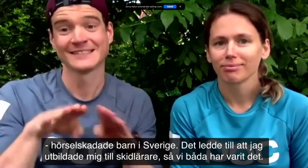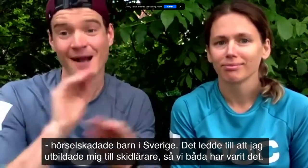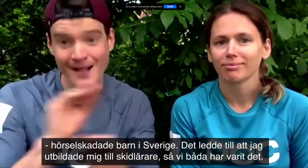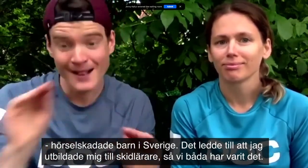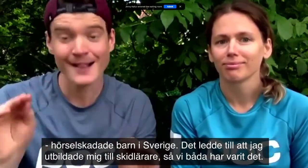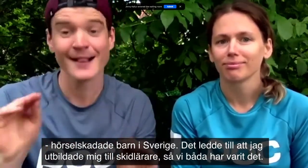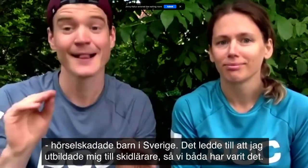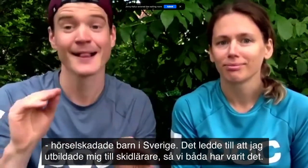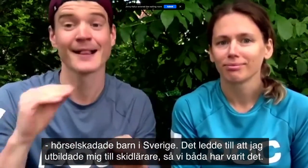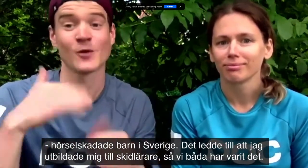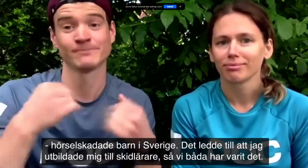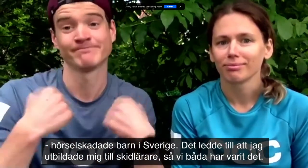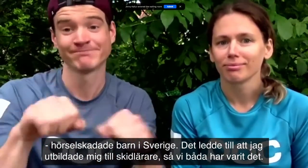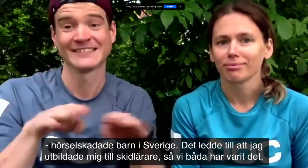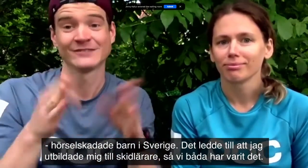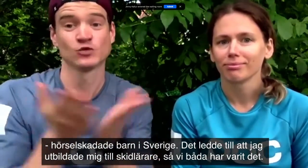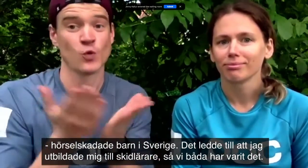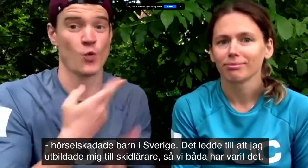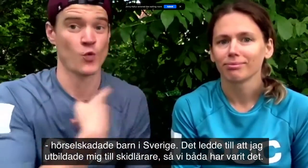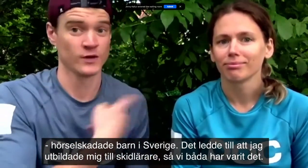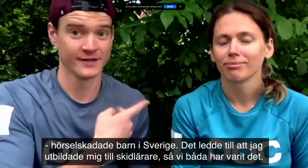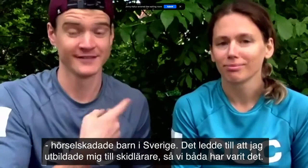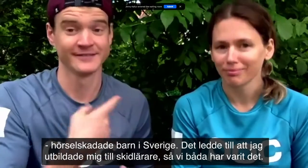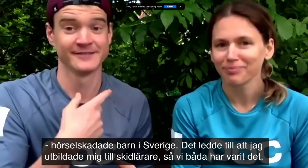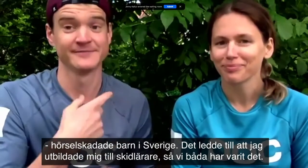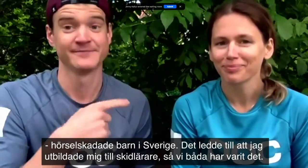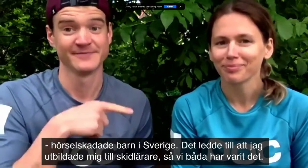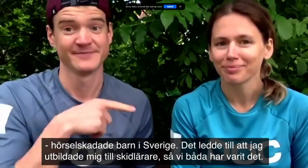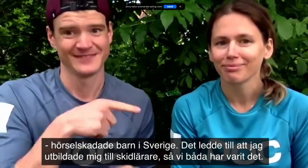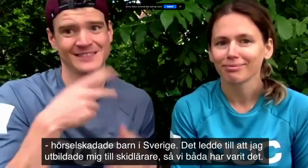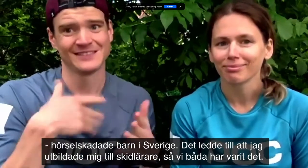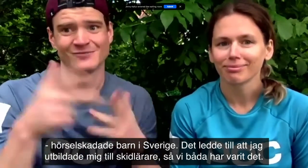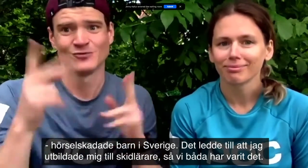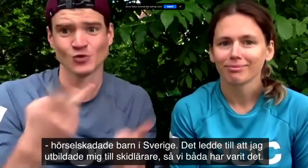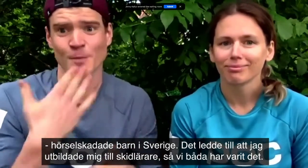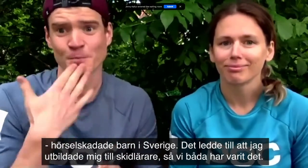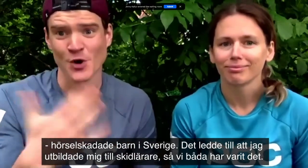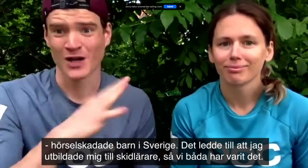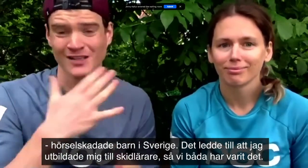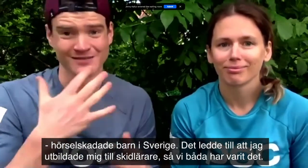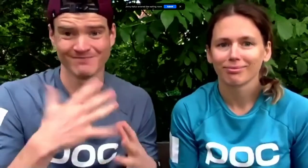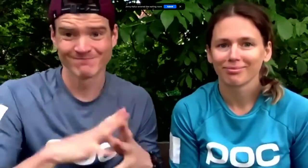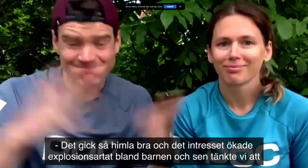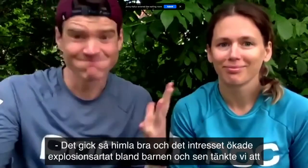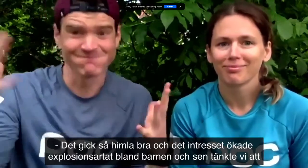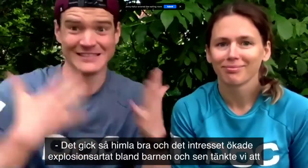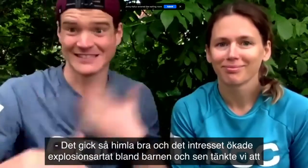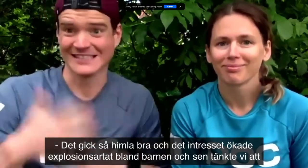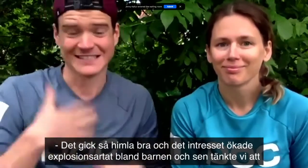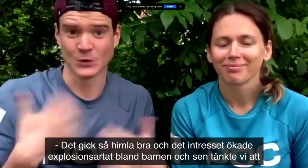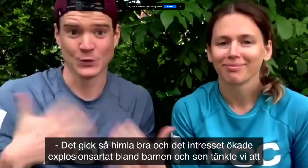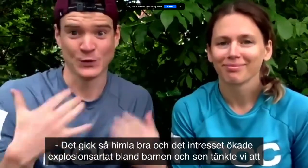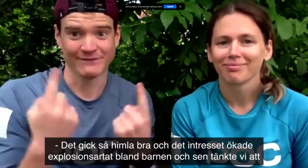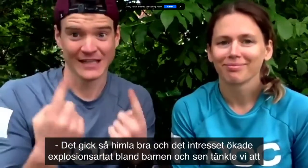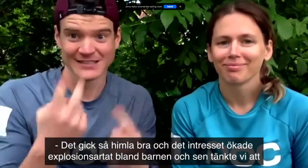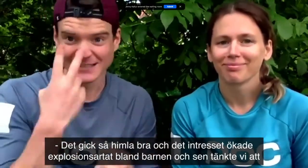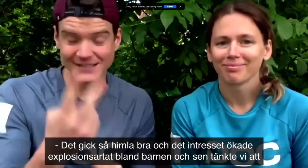det ledde till att jag utbildade mig till skidlärare, så att vi båda har varit det nu då. Och det gick så himla bra och det